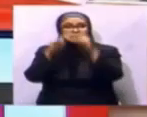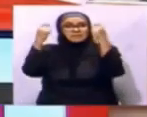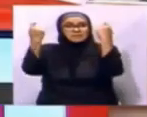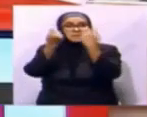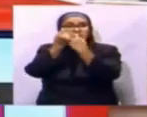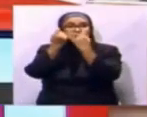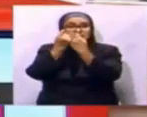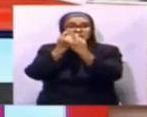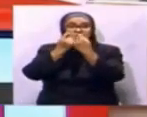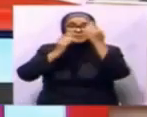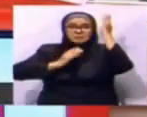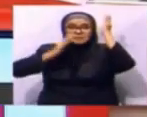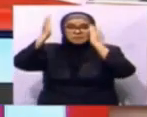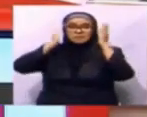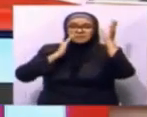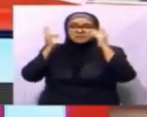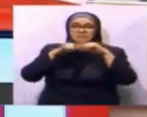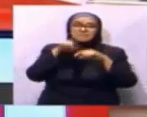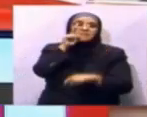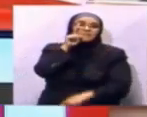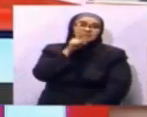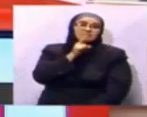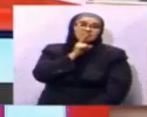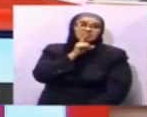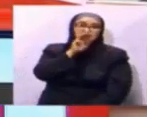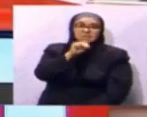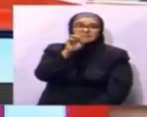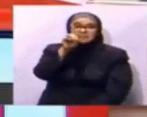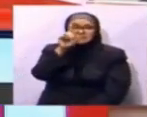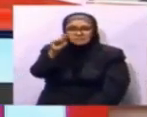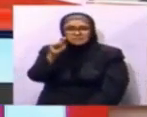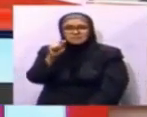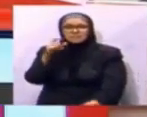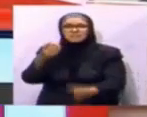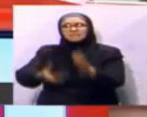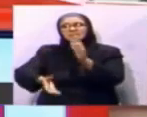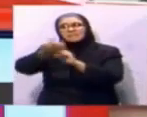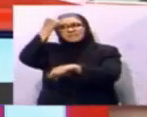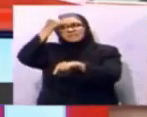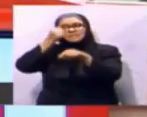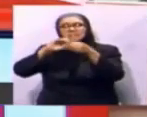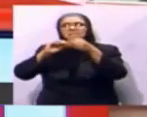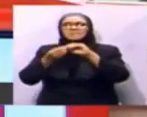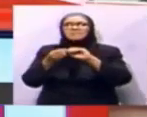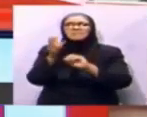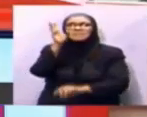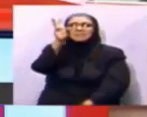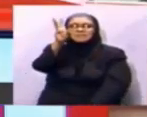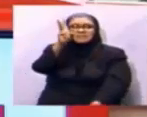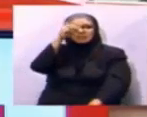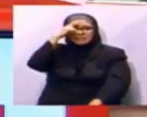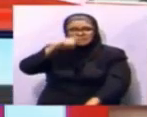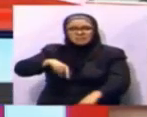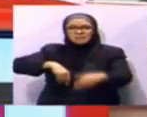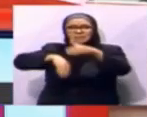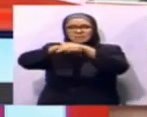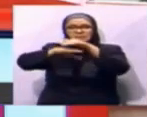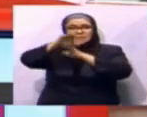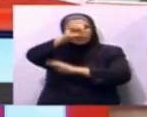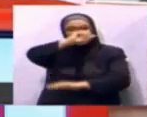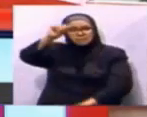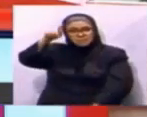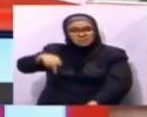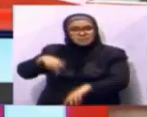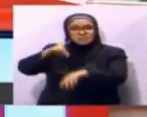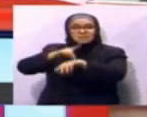Skuad Malaysia Def Tigers MDT yang menamatkan saingan di tempat ke-6 pada kejohanan bola sepak orang pekak Asia Pasifik kali ke-4 di